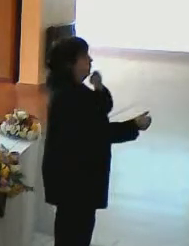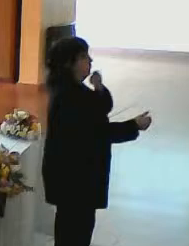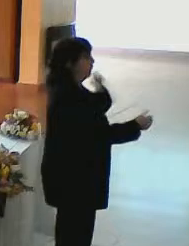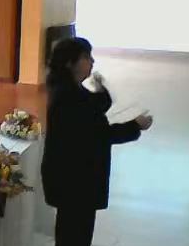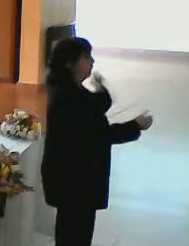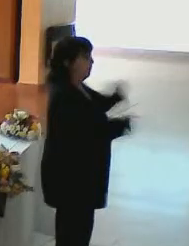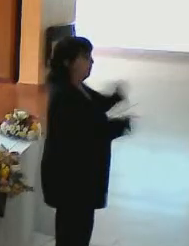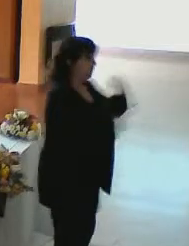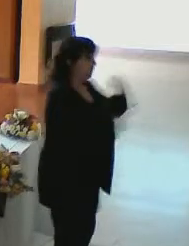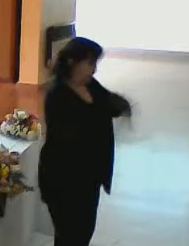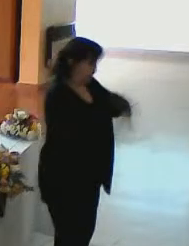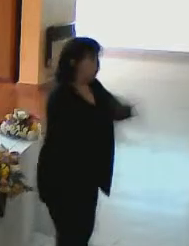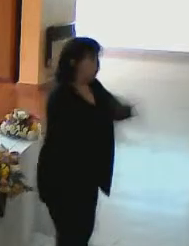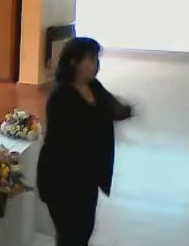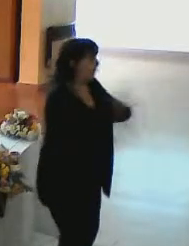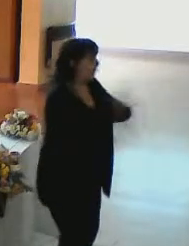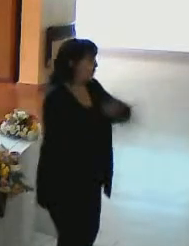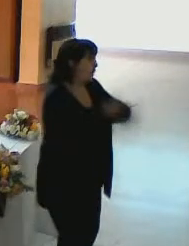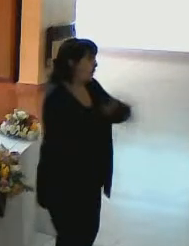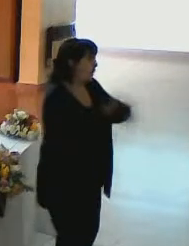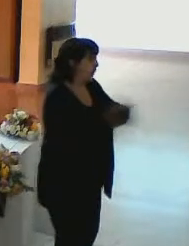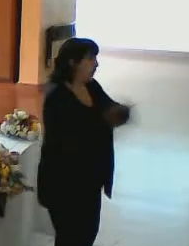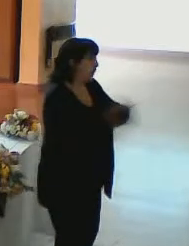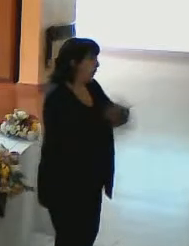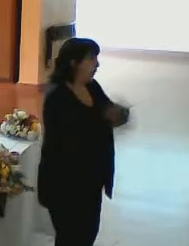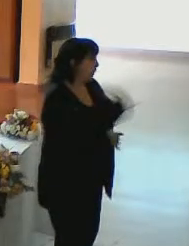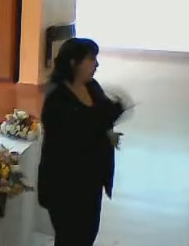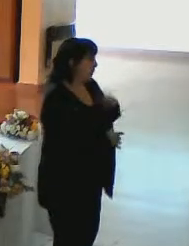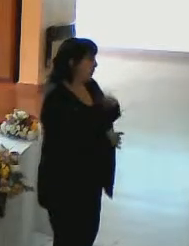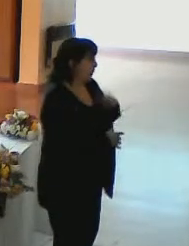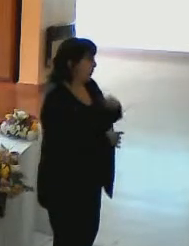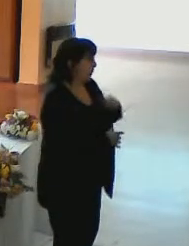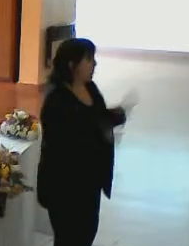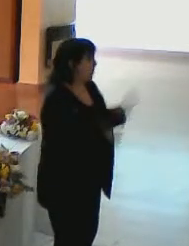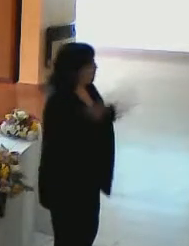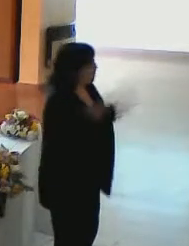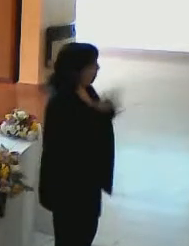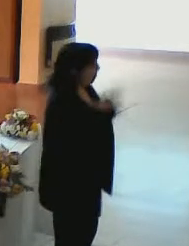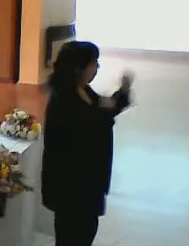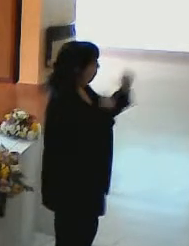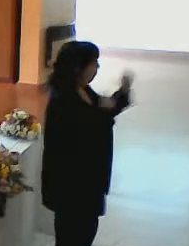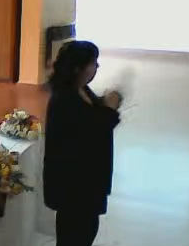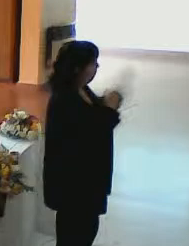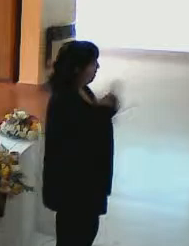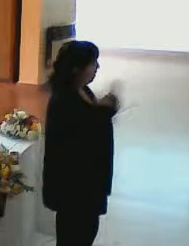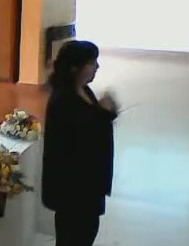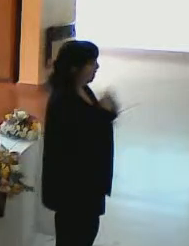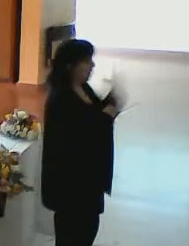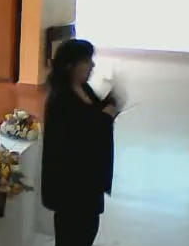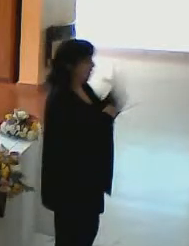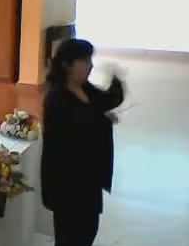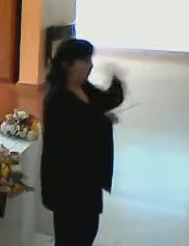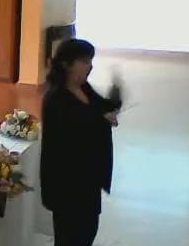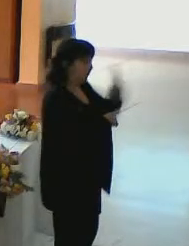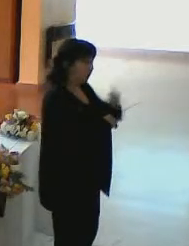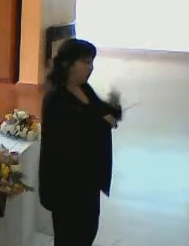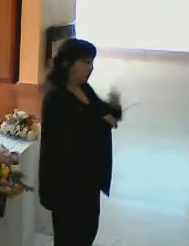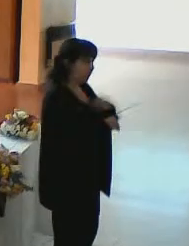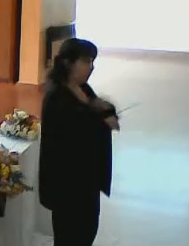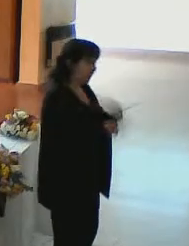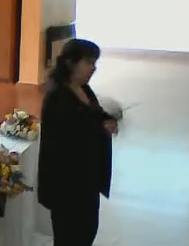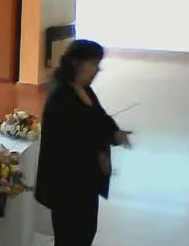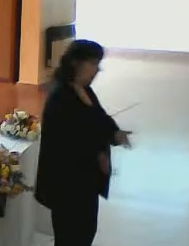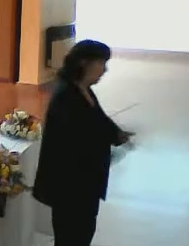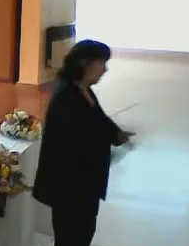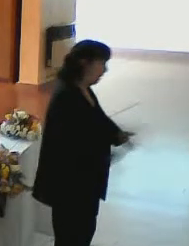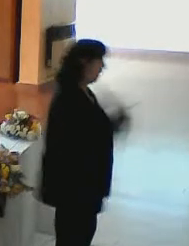están jugando y de golpe, bueno, llegó la hora del baño y hacen un berrinche, tardan más de 5 o 10 minutos y tampoco disfrutan